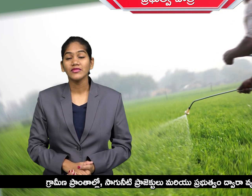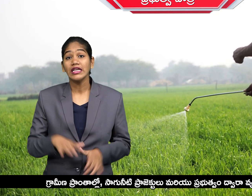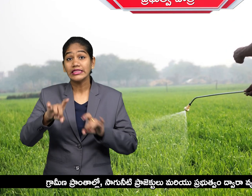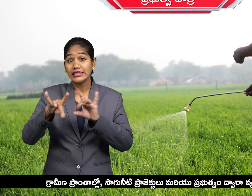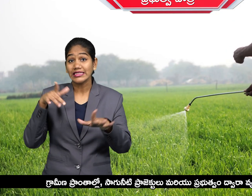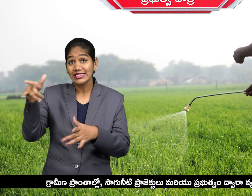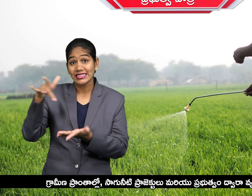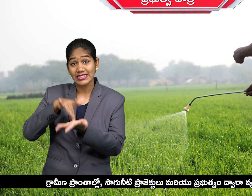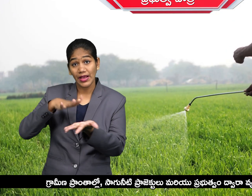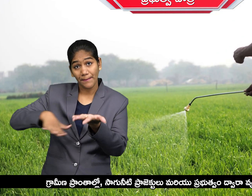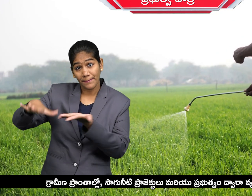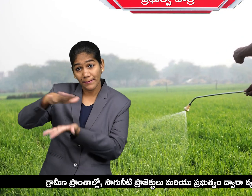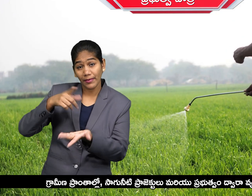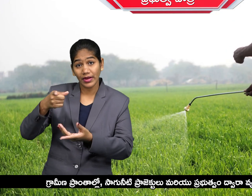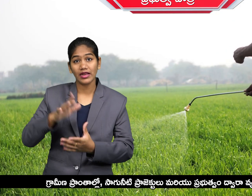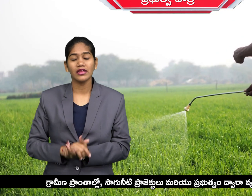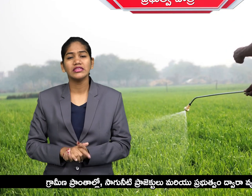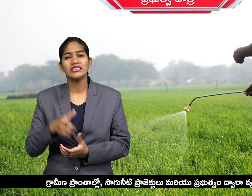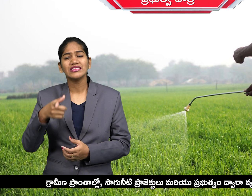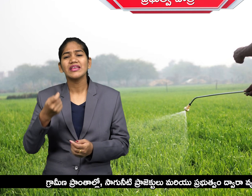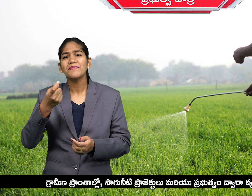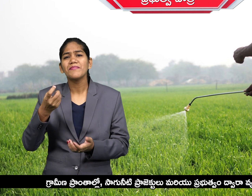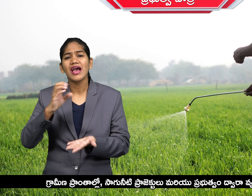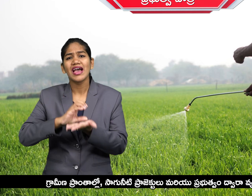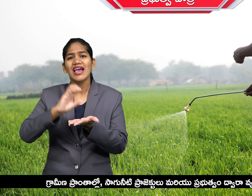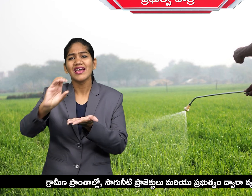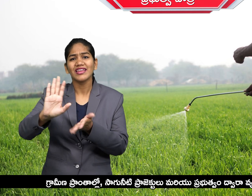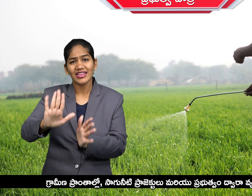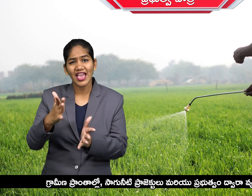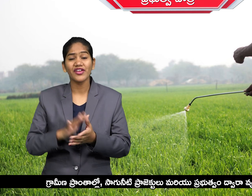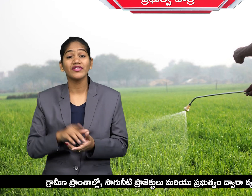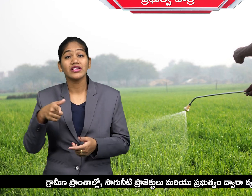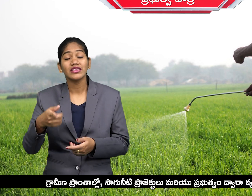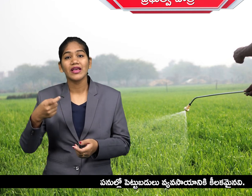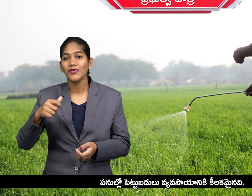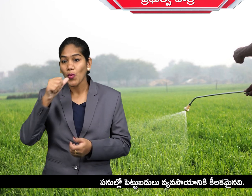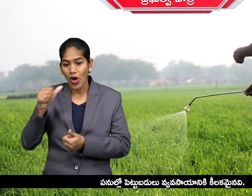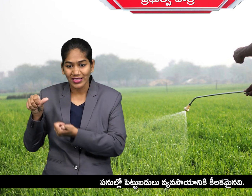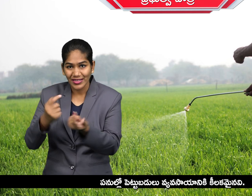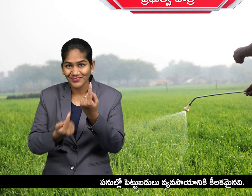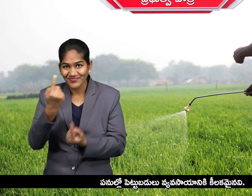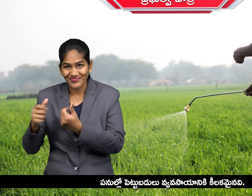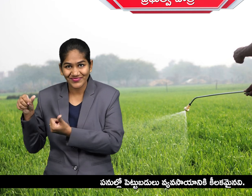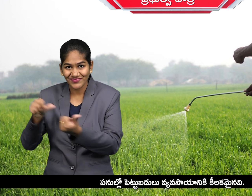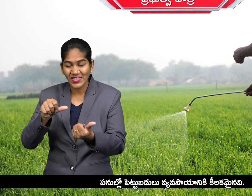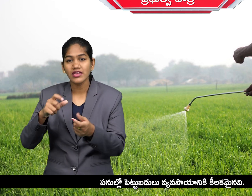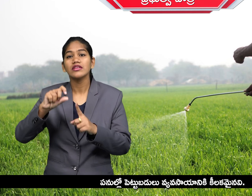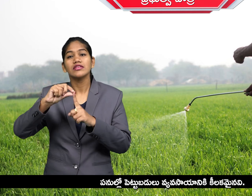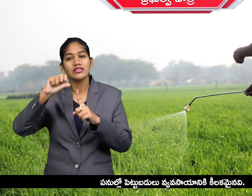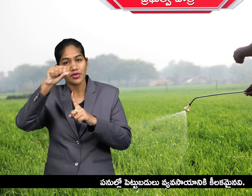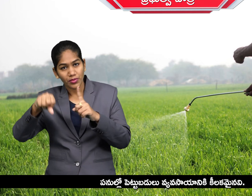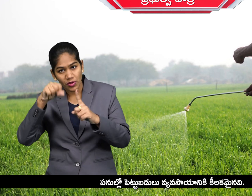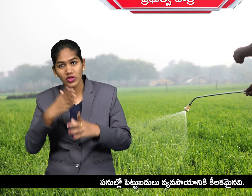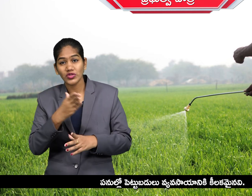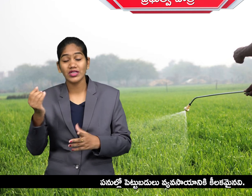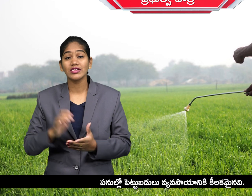గ్రామీణ ప్రాంతాల్లో సాగునీటి ప్రాజెక్టులు మరియు ప్రభుత్వం ద్వారా వ్యవసాయ విస్తరణ పనుల్లో పెట్టుబడులు